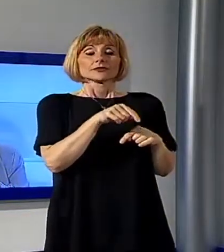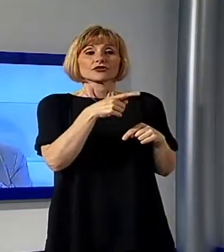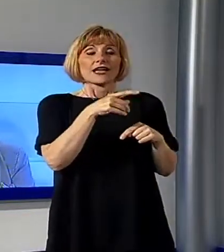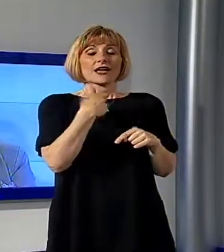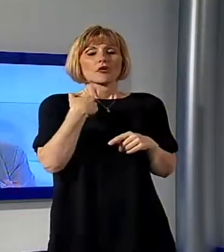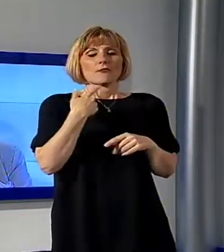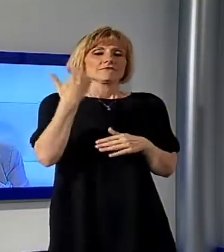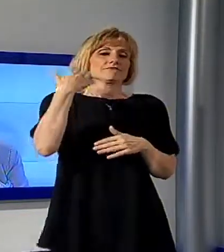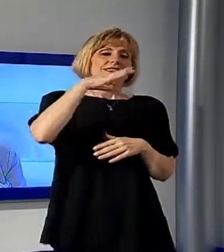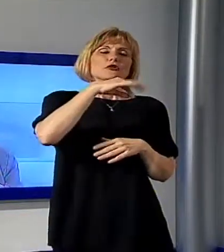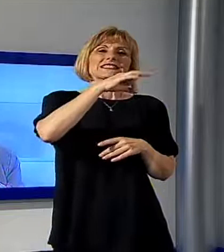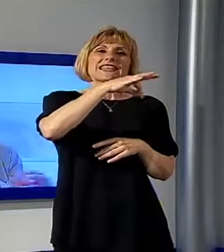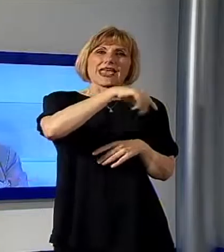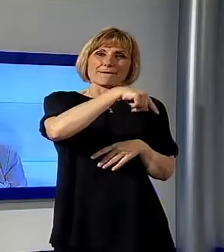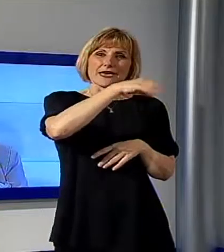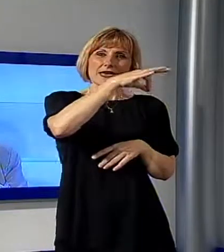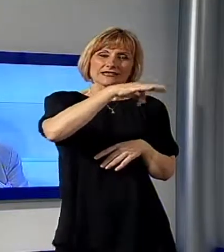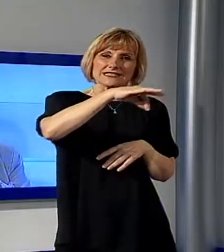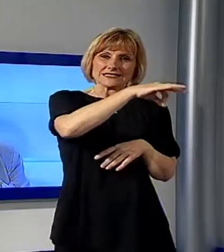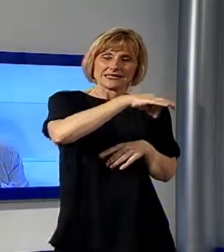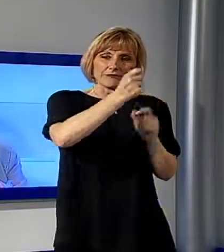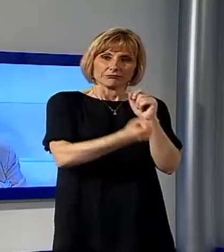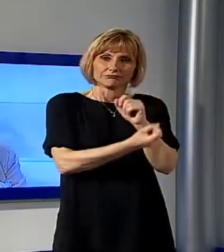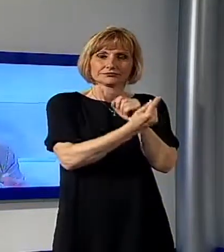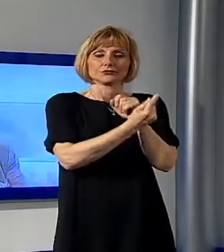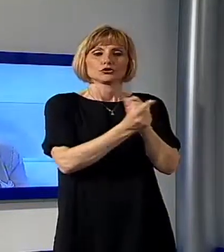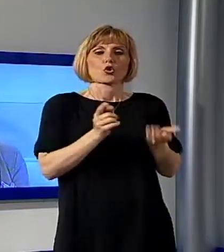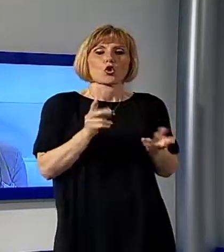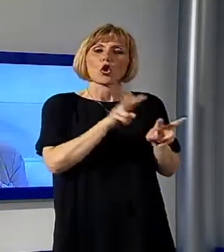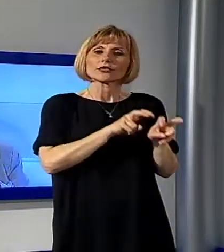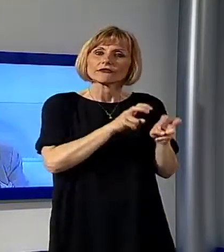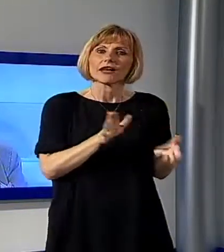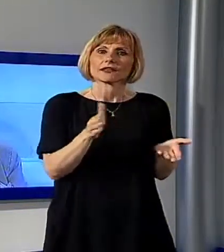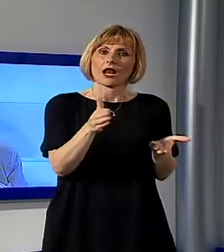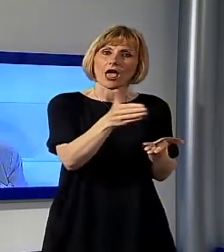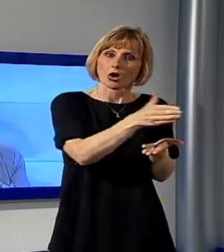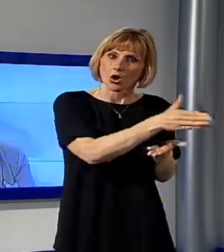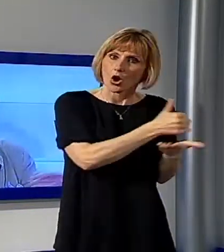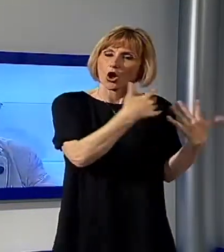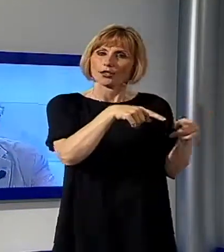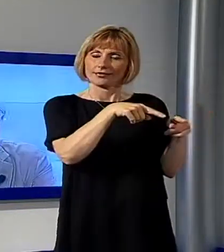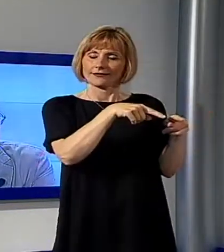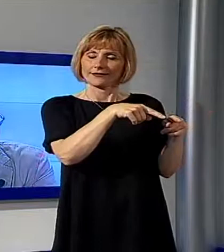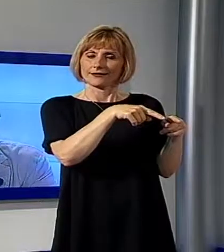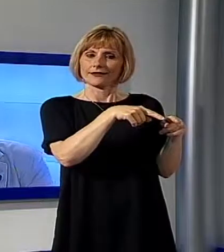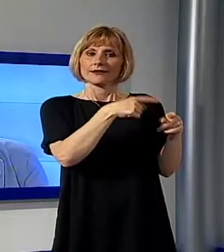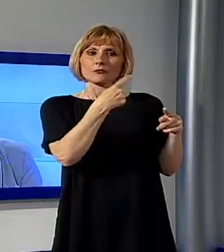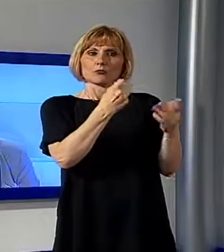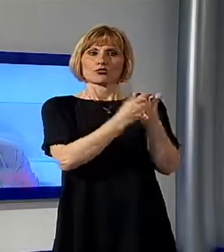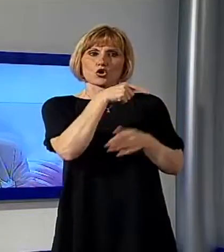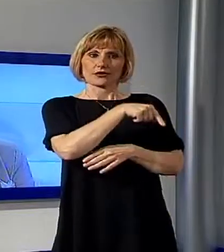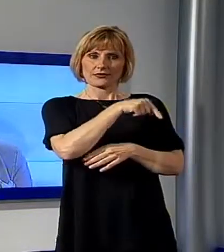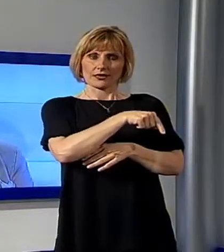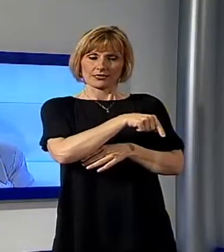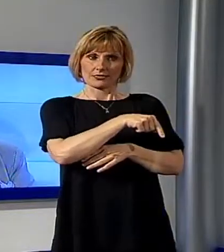semi sono stati coltivati, raccolti, attualizzati, anche tenendo conto, diciamo, delle modalità di